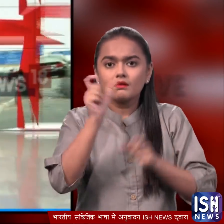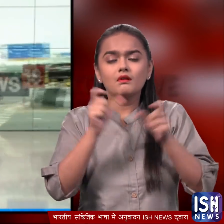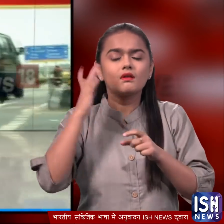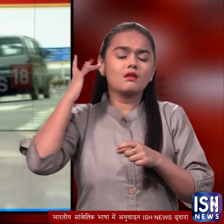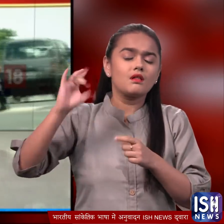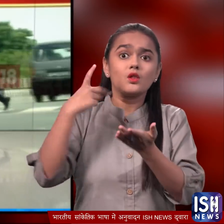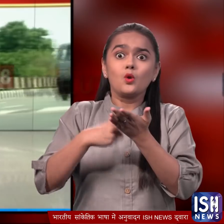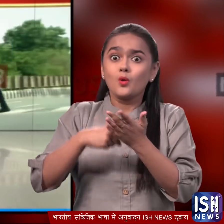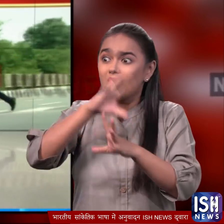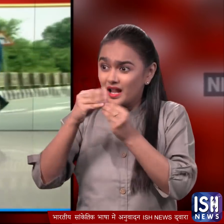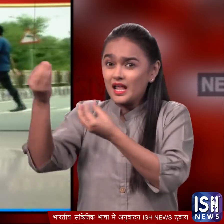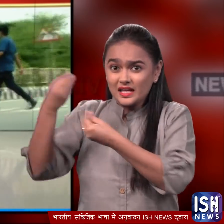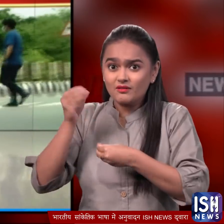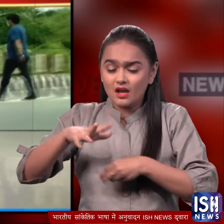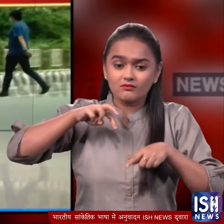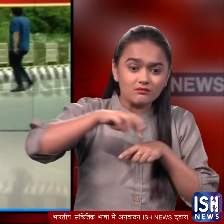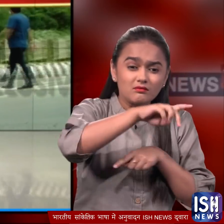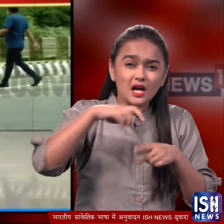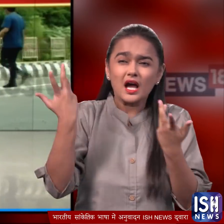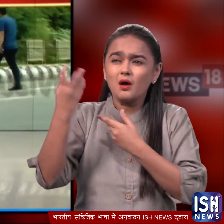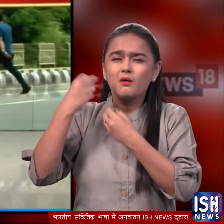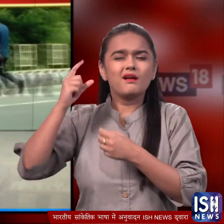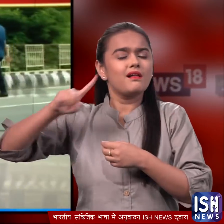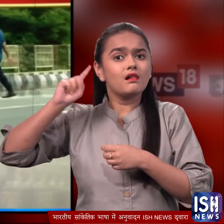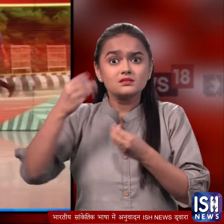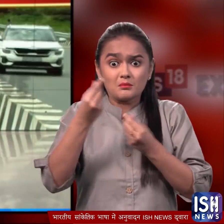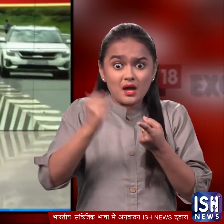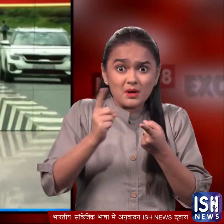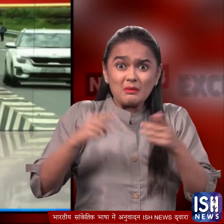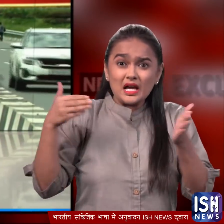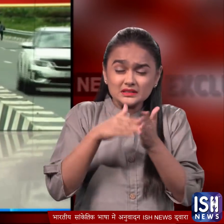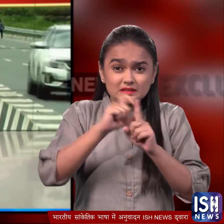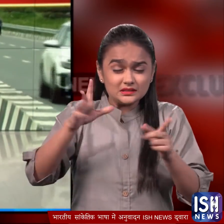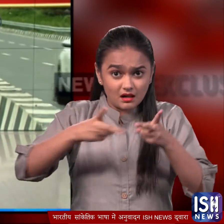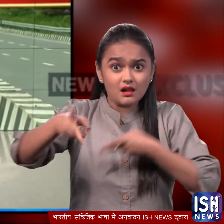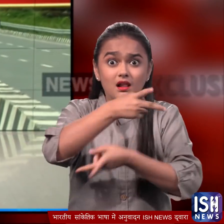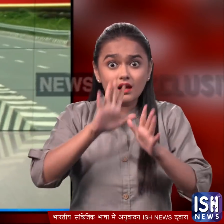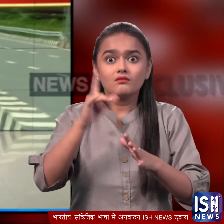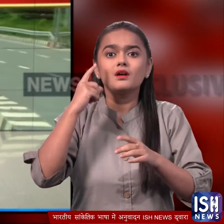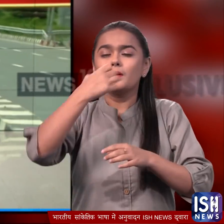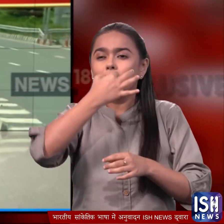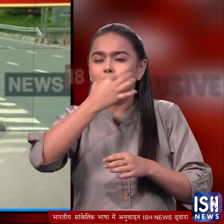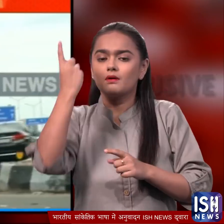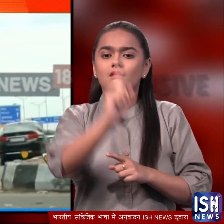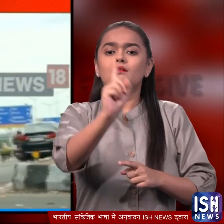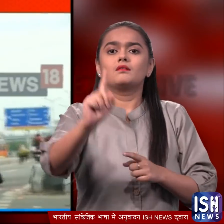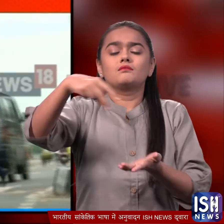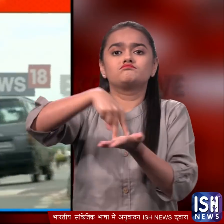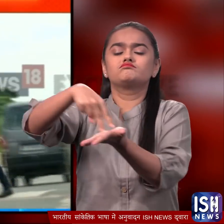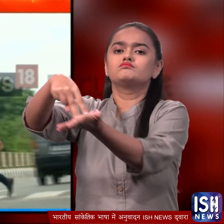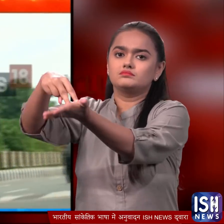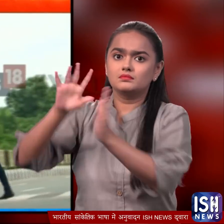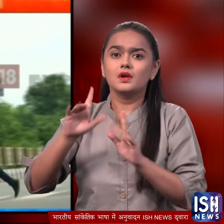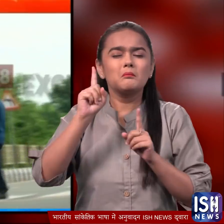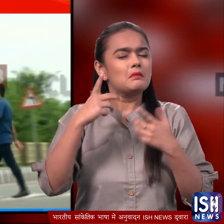वहां लोगों के नियम नहीं मानने की वजह से पिछले कुछ दिनों में कई हादसे हुए, जिसकी वजह वहां मार्शल खड़े कर दिए गए।